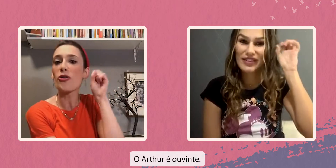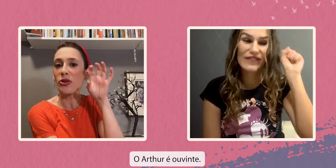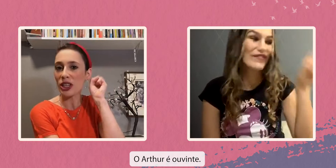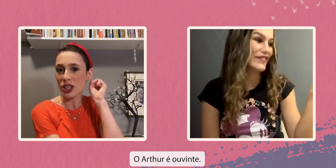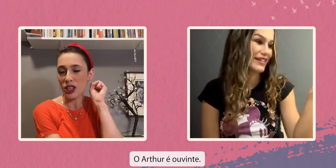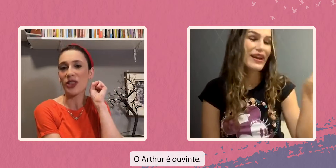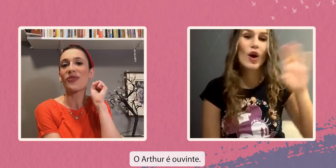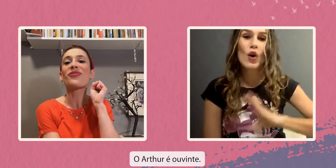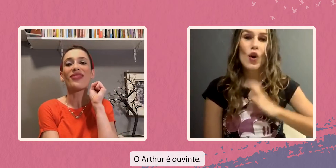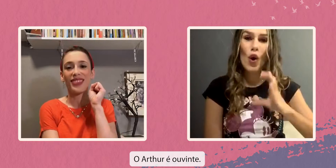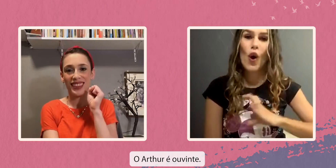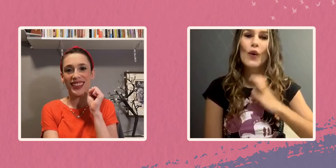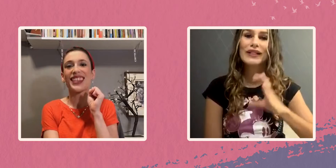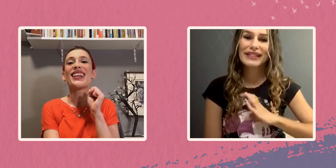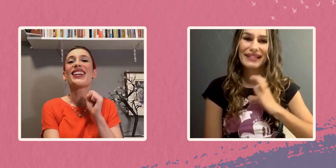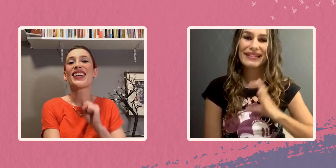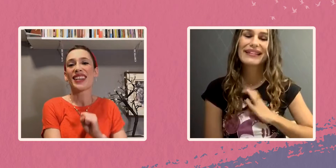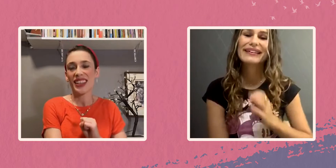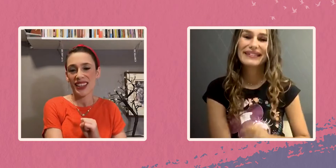é ouvinte.